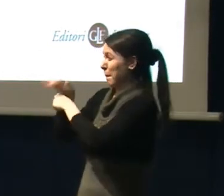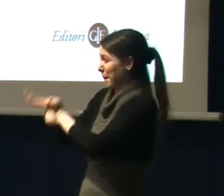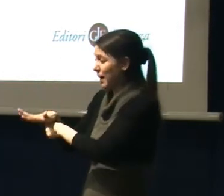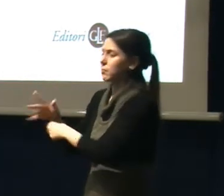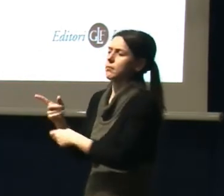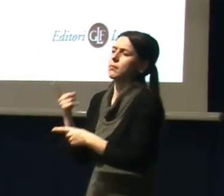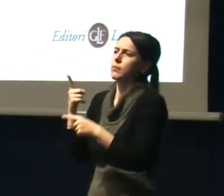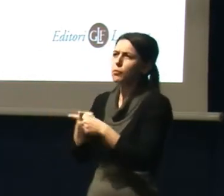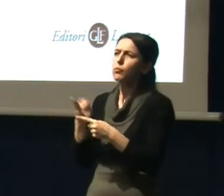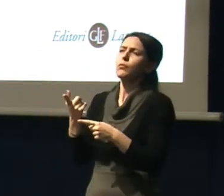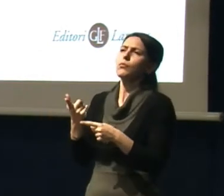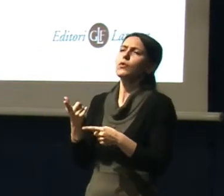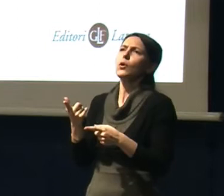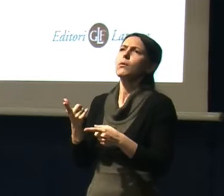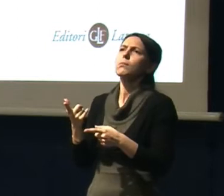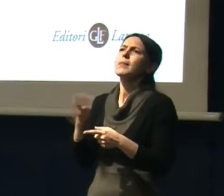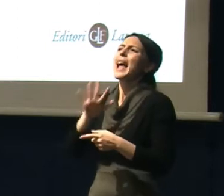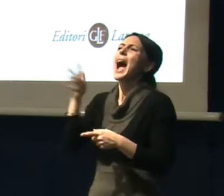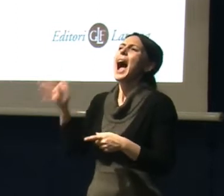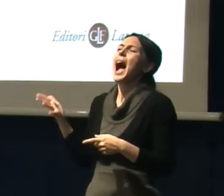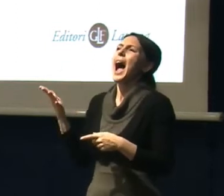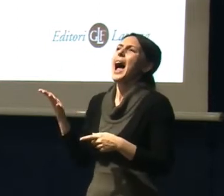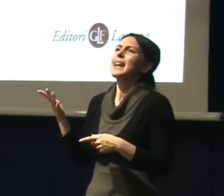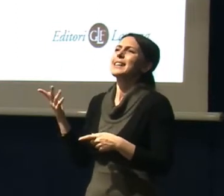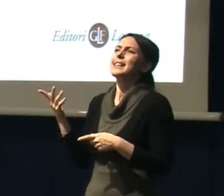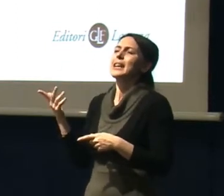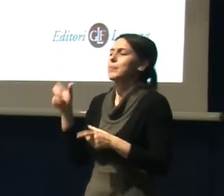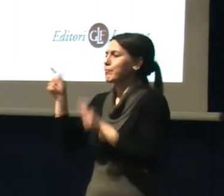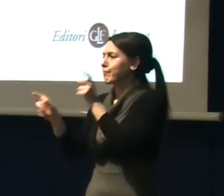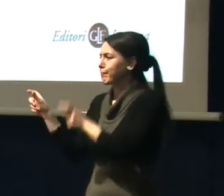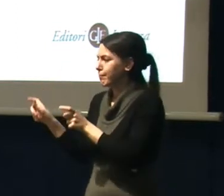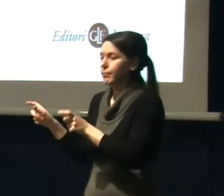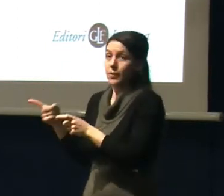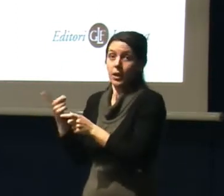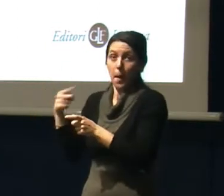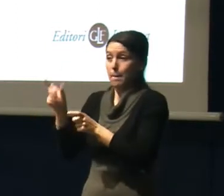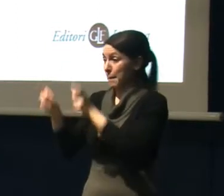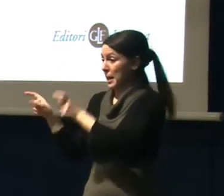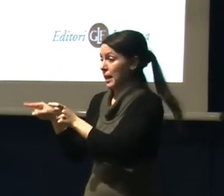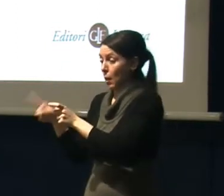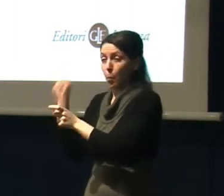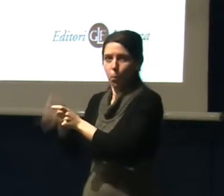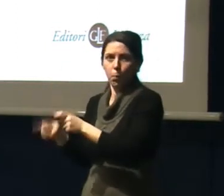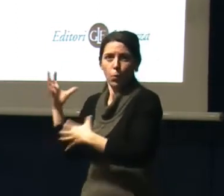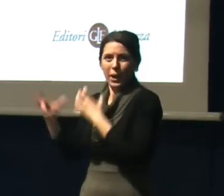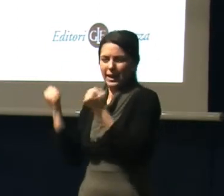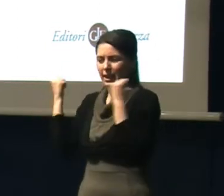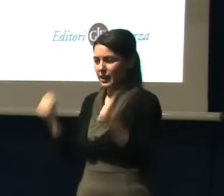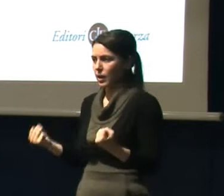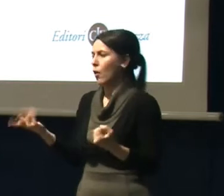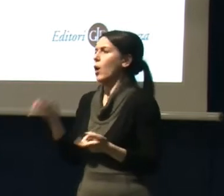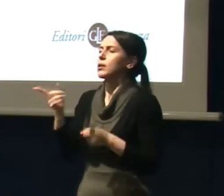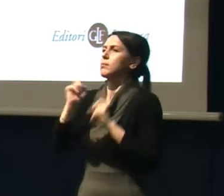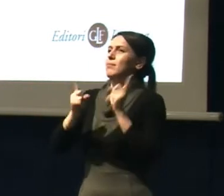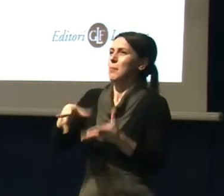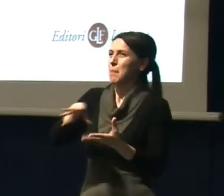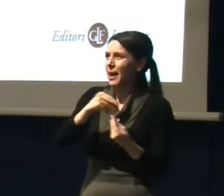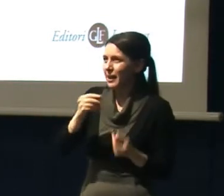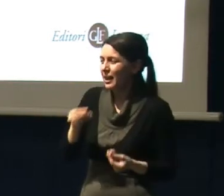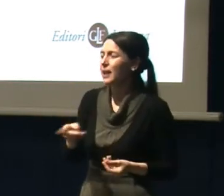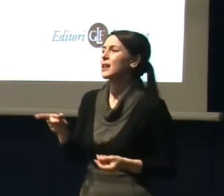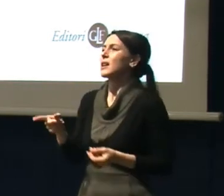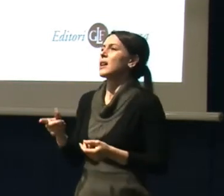quando conosciuto e che sono anch'essi in profonda crisi i protagonisti della crisi dei media partiti sindacati